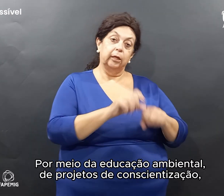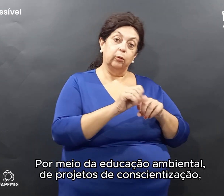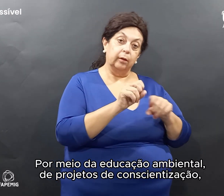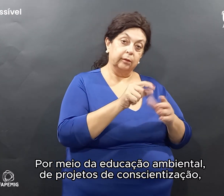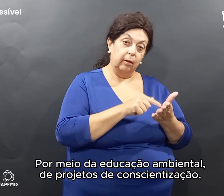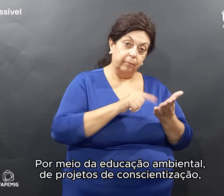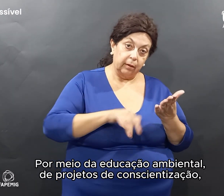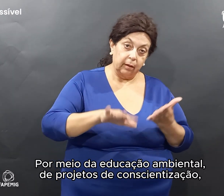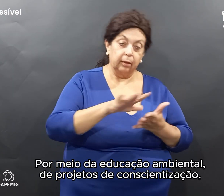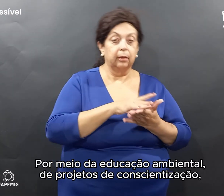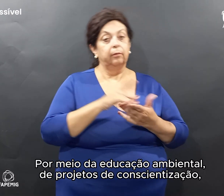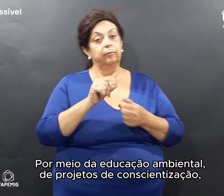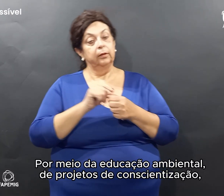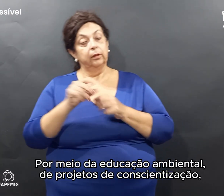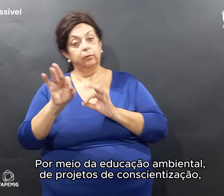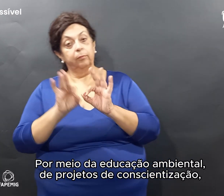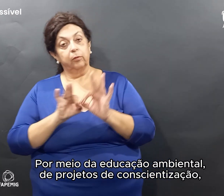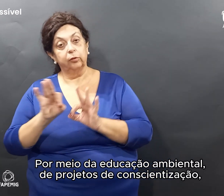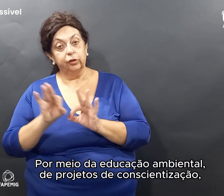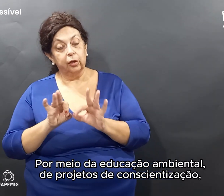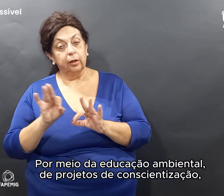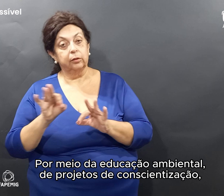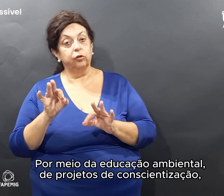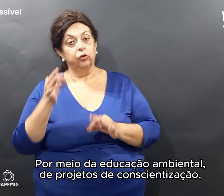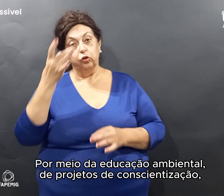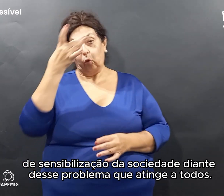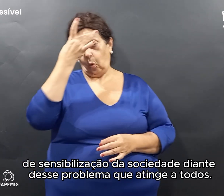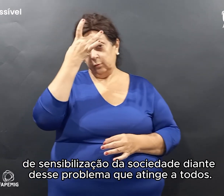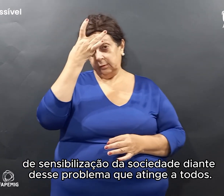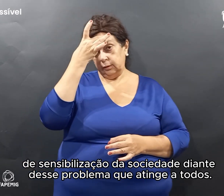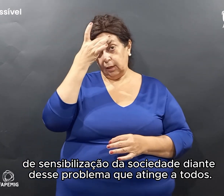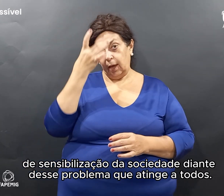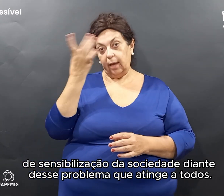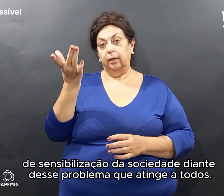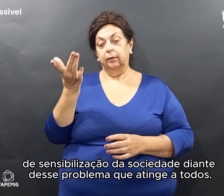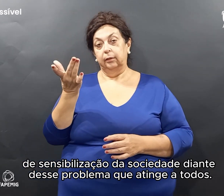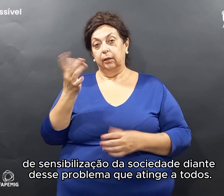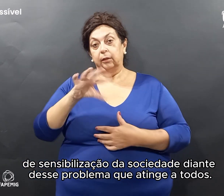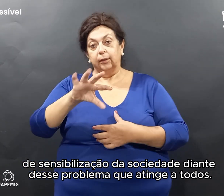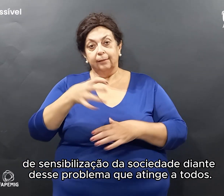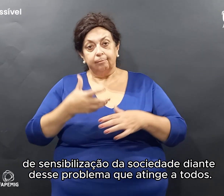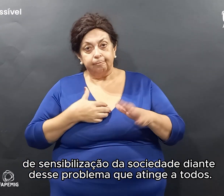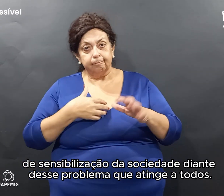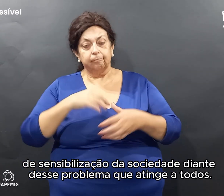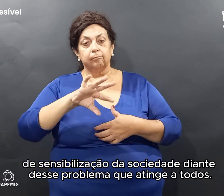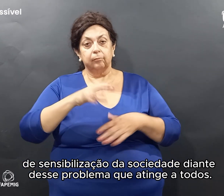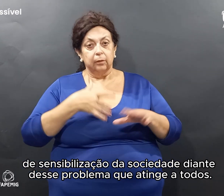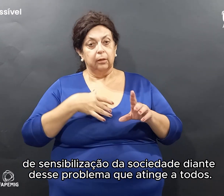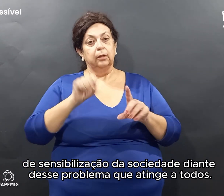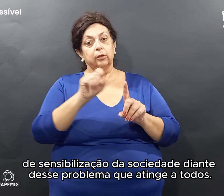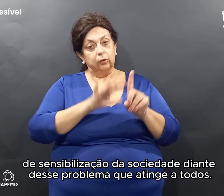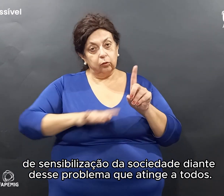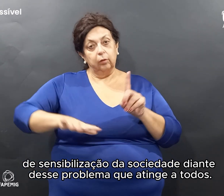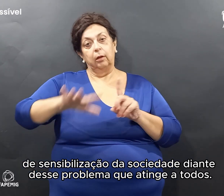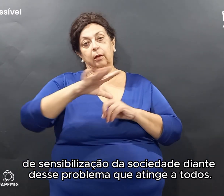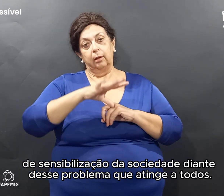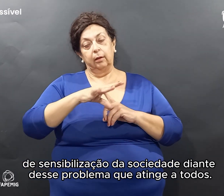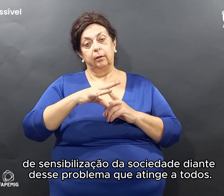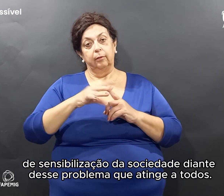de projetos, né, de conscientização, de sensibilização da sociedade diante desse problema que atinge a